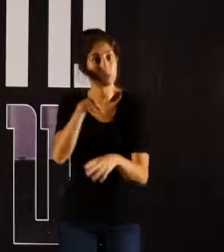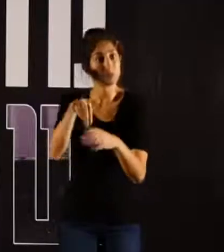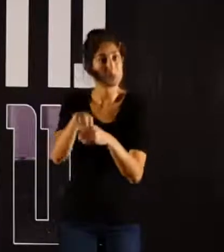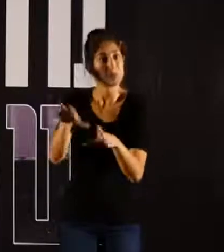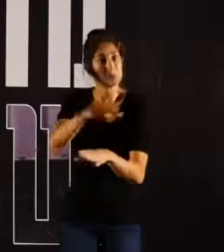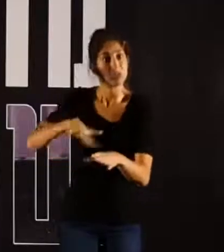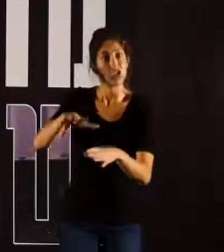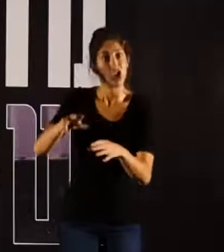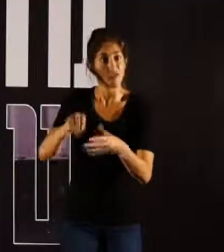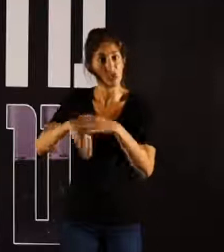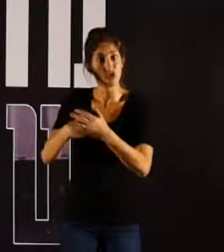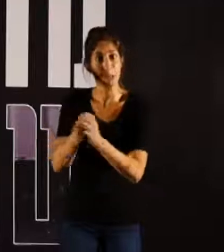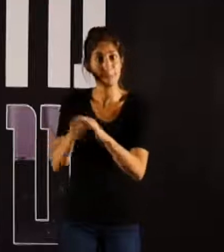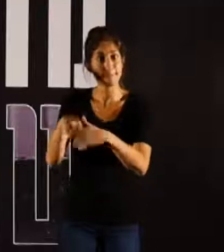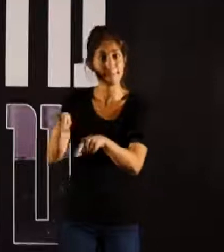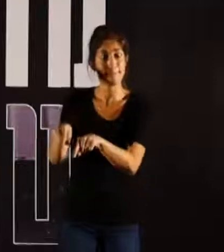באזור שכם,